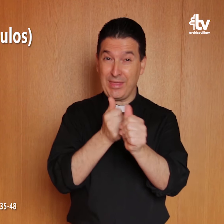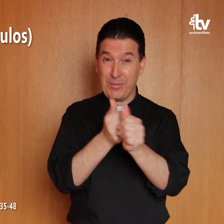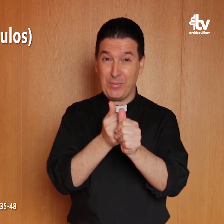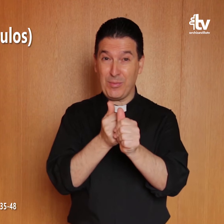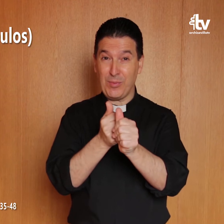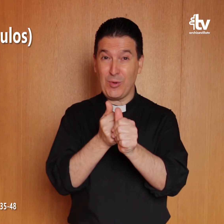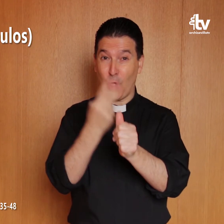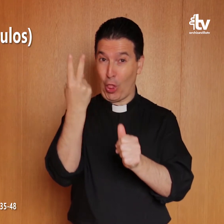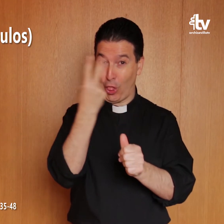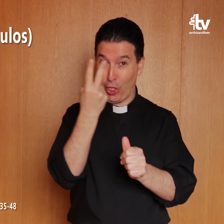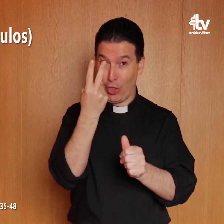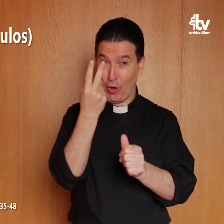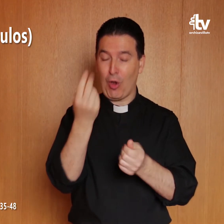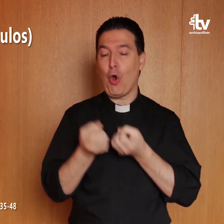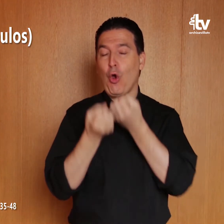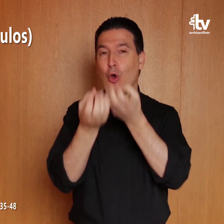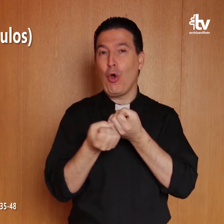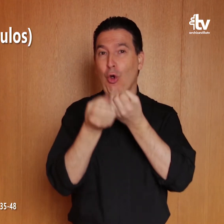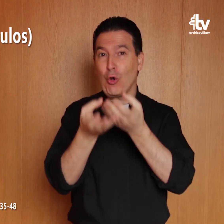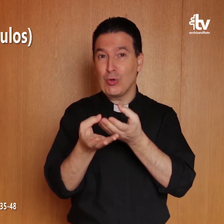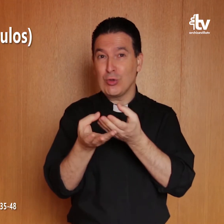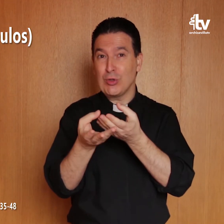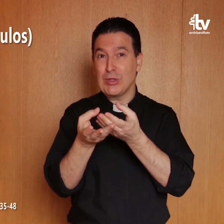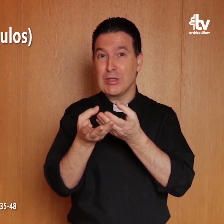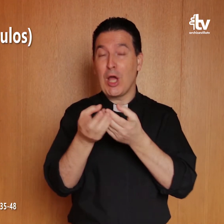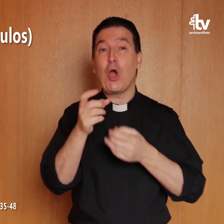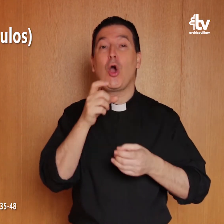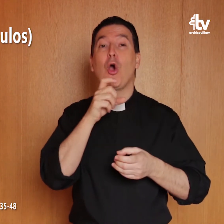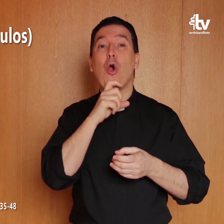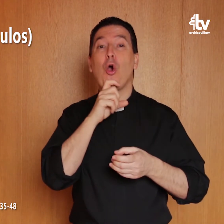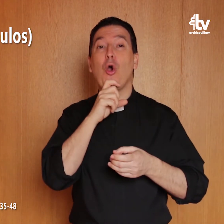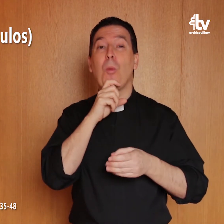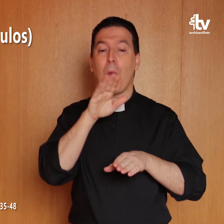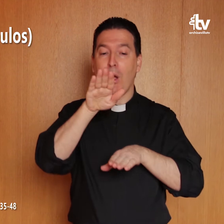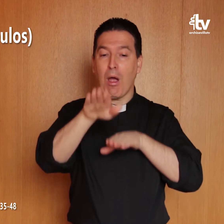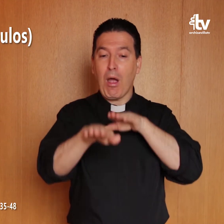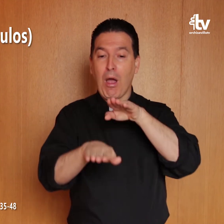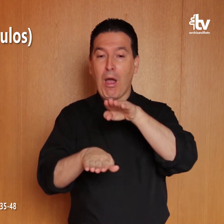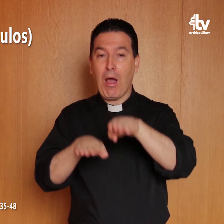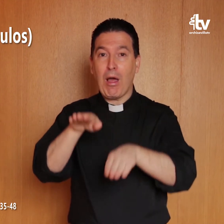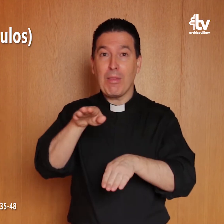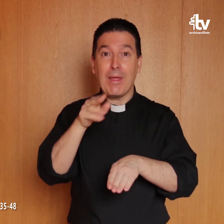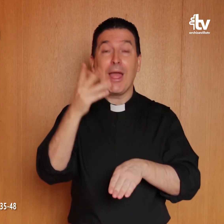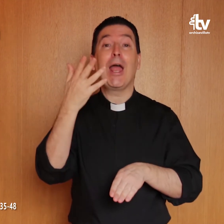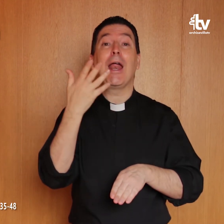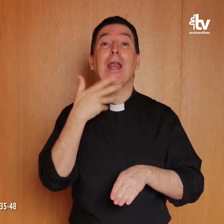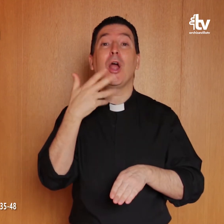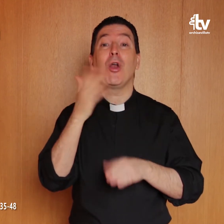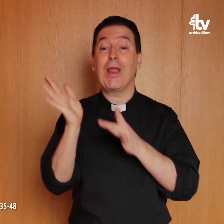Y ellos contaron lo que les había pasado por el camino y cómo lo habían